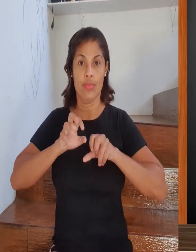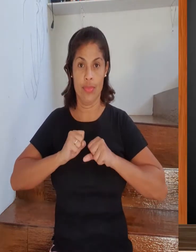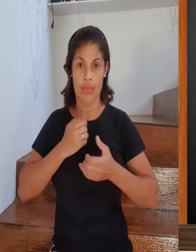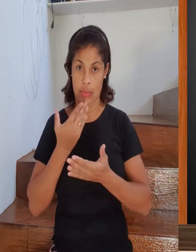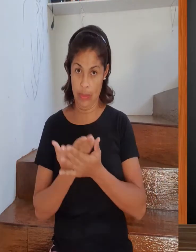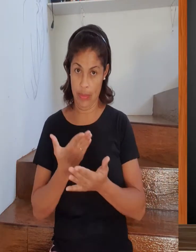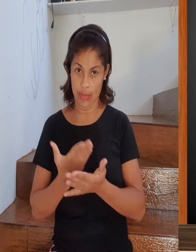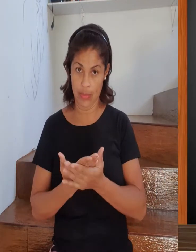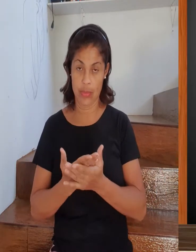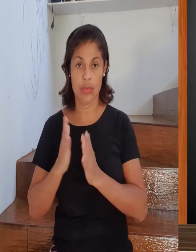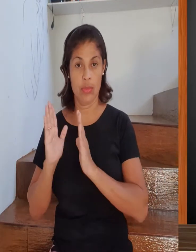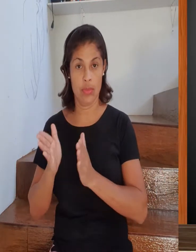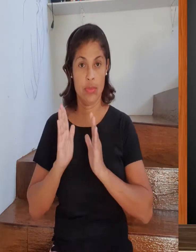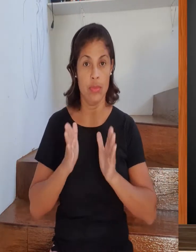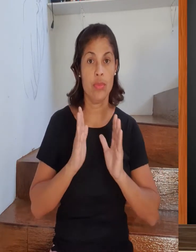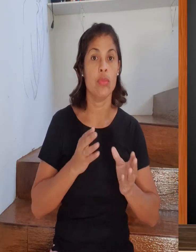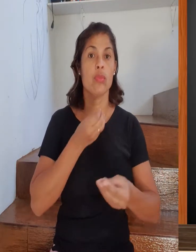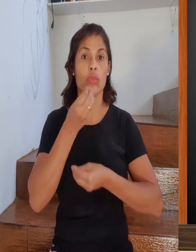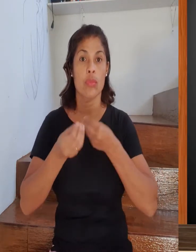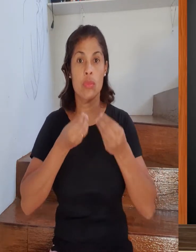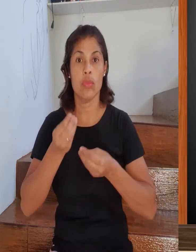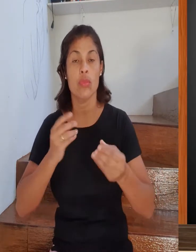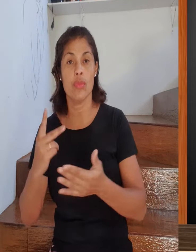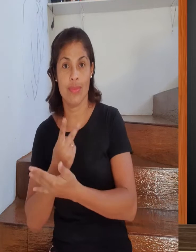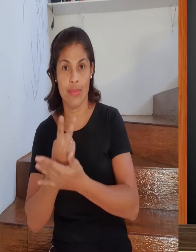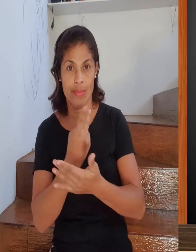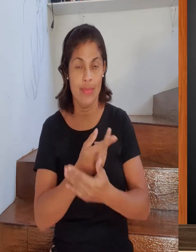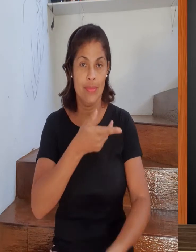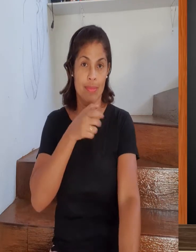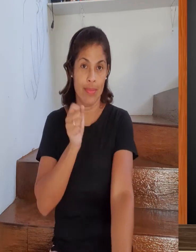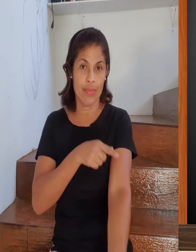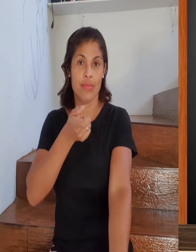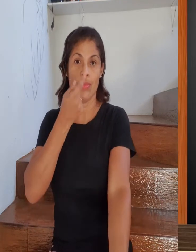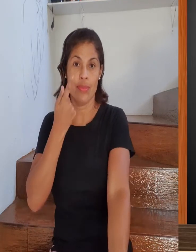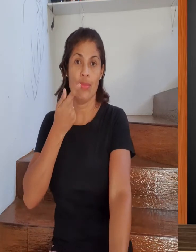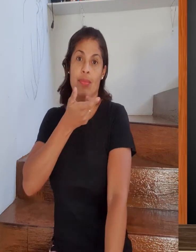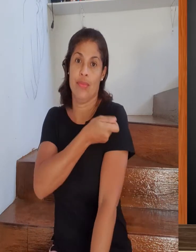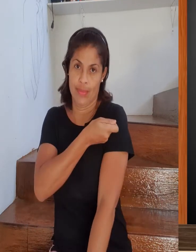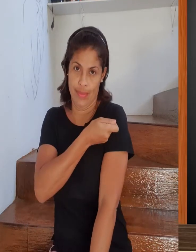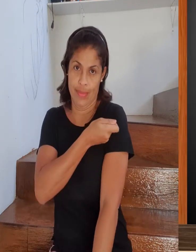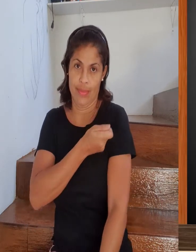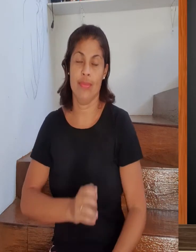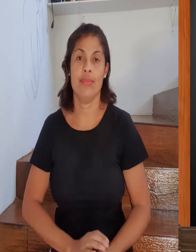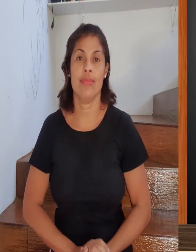Estudar a absorção das drogas de acordo com suas vias de administração.